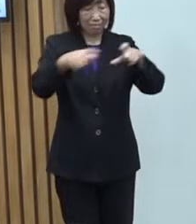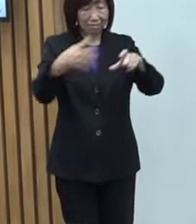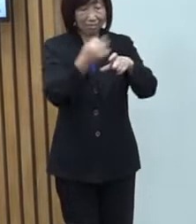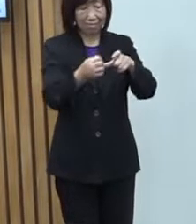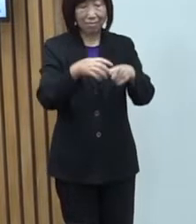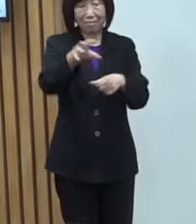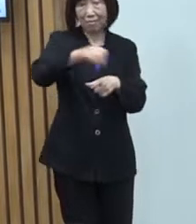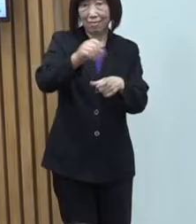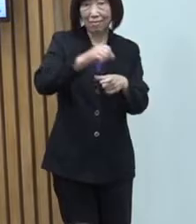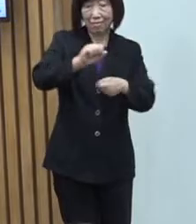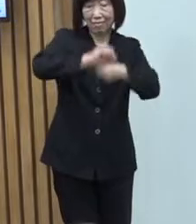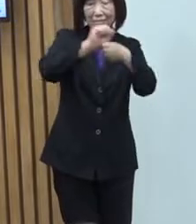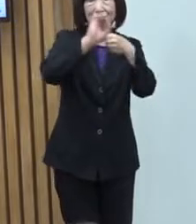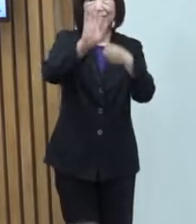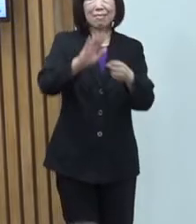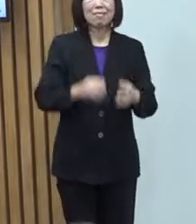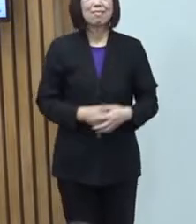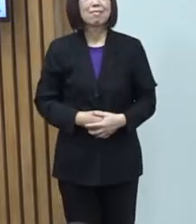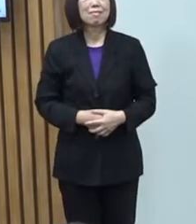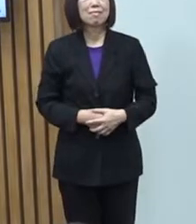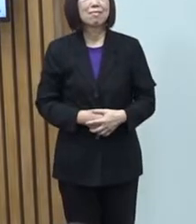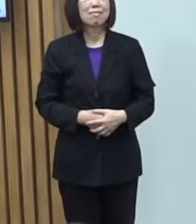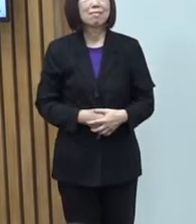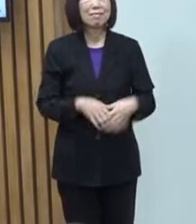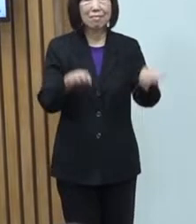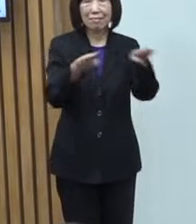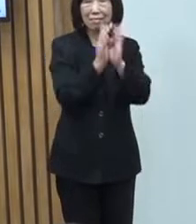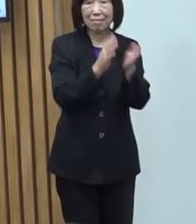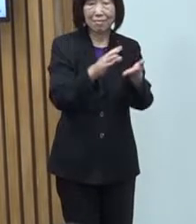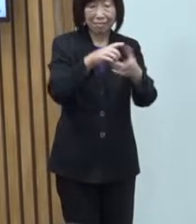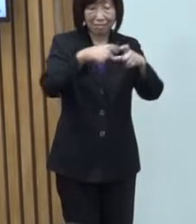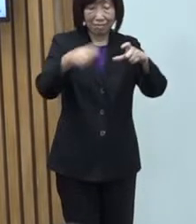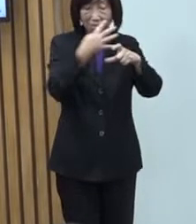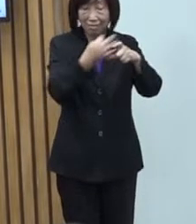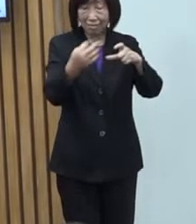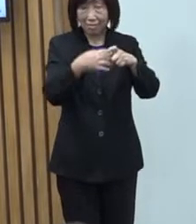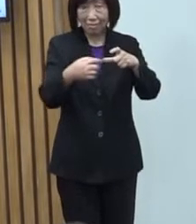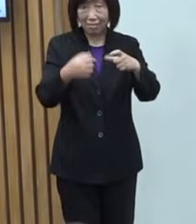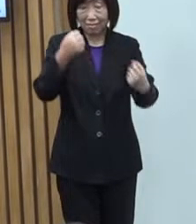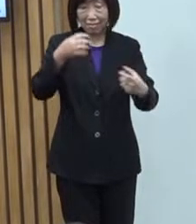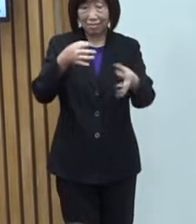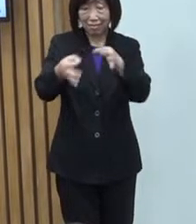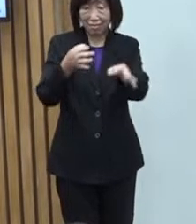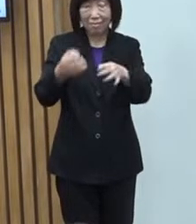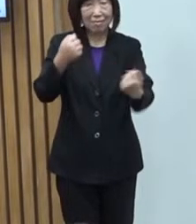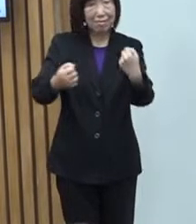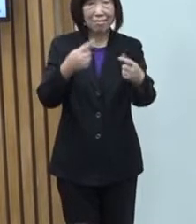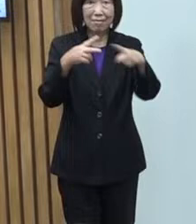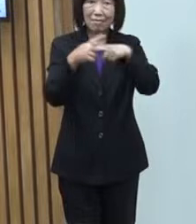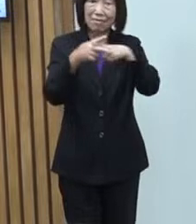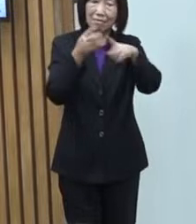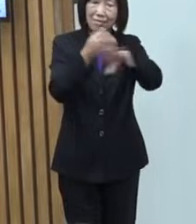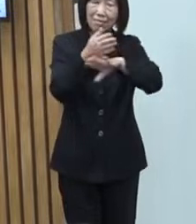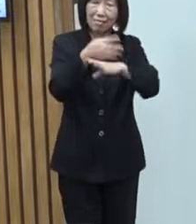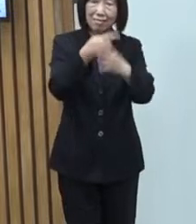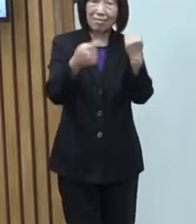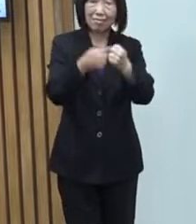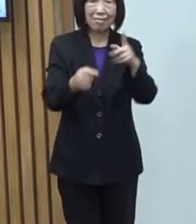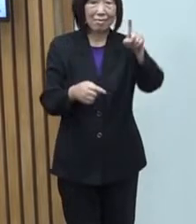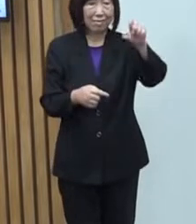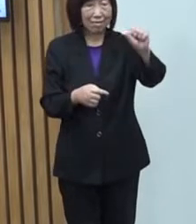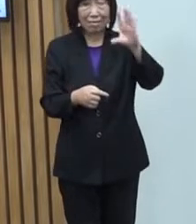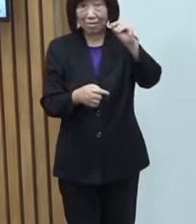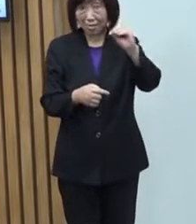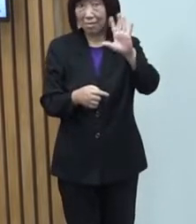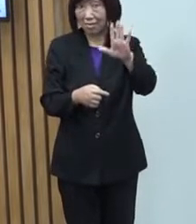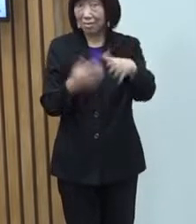因。那其中呢，这个开征的车辆呢，以营业用的小客车最多哈，那个辆数达到15万